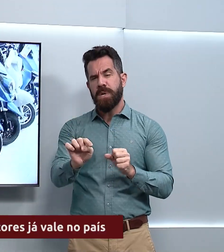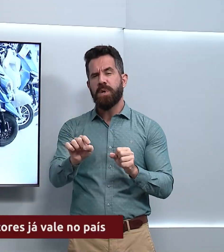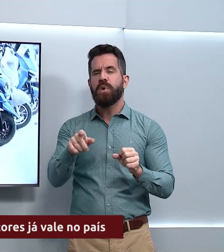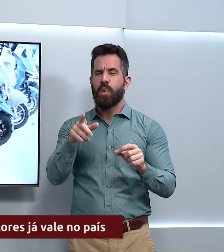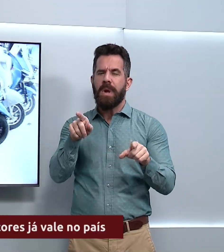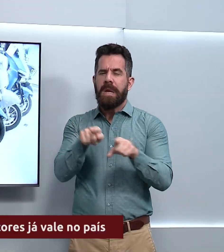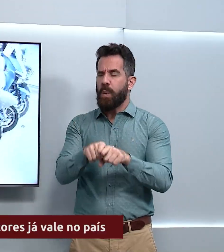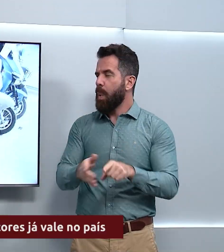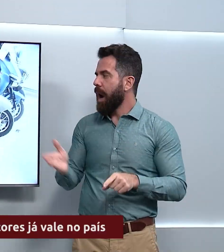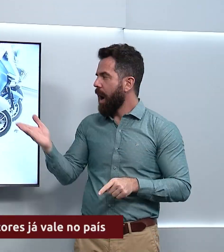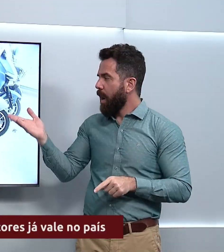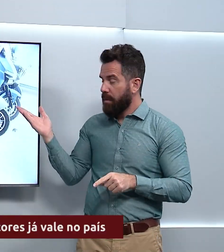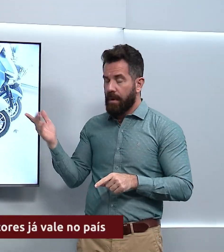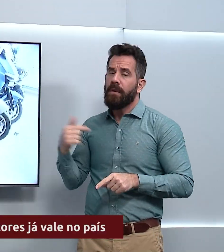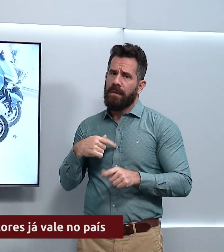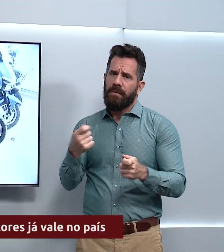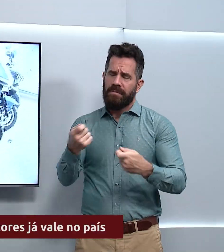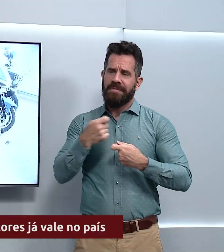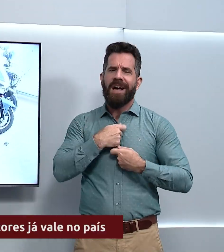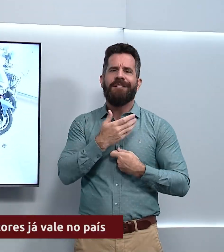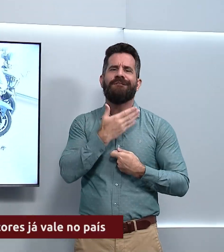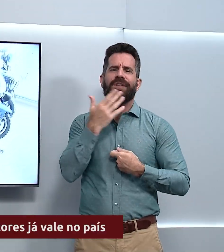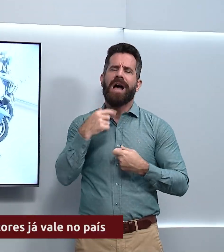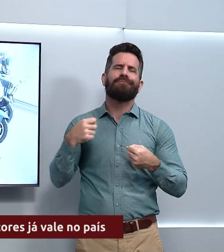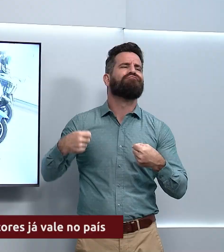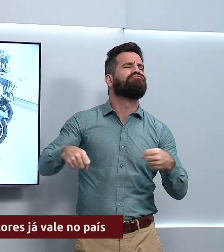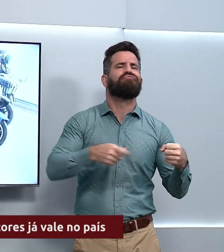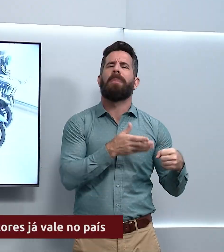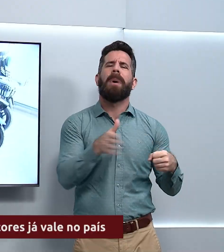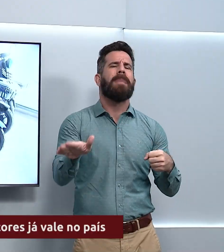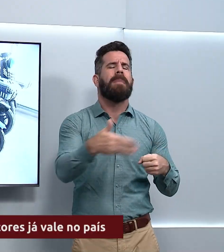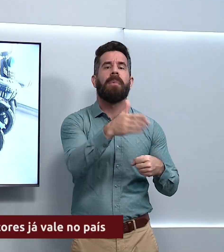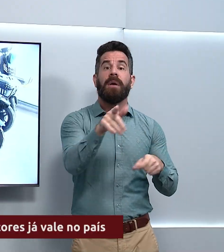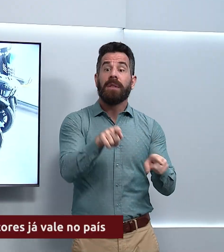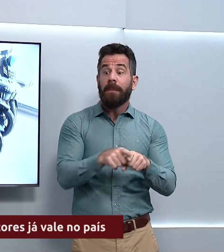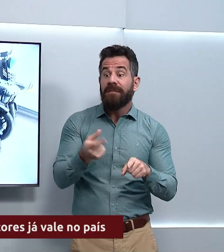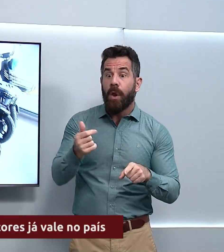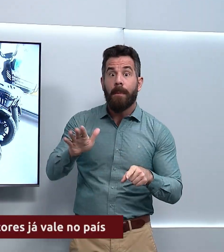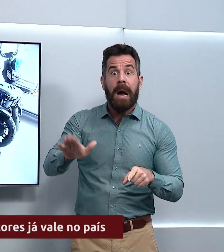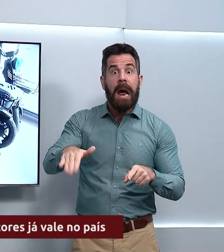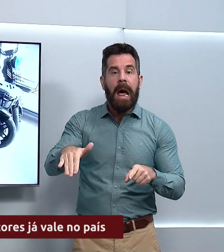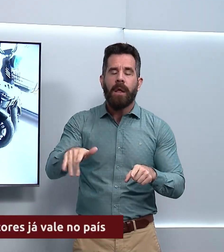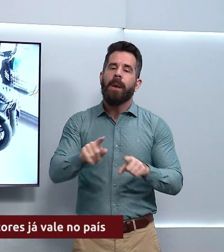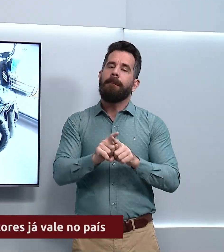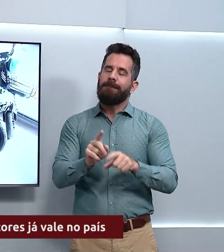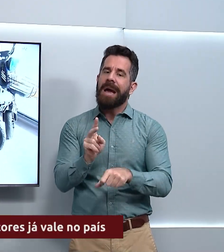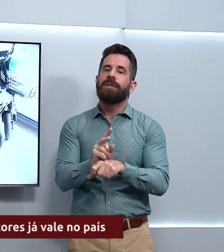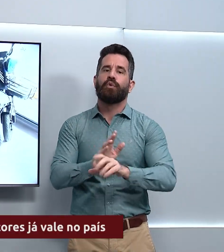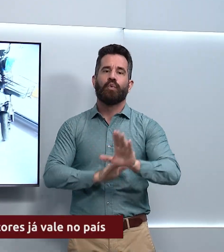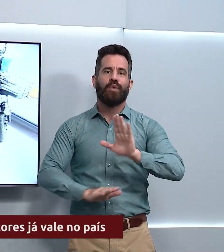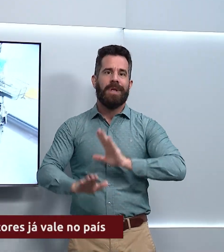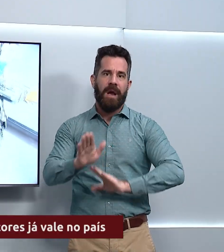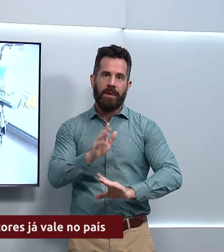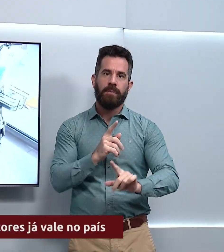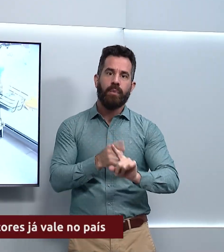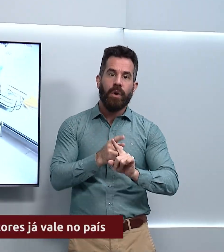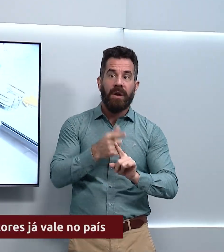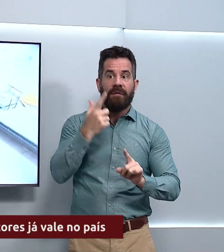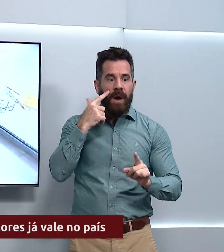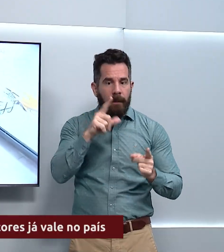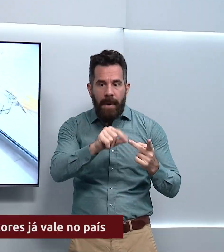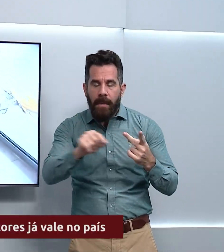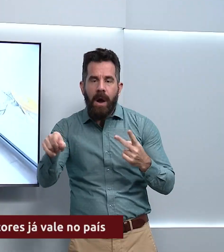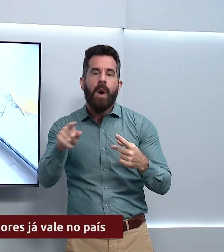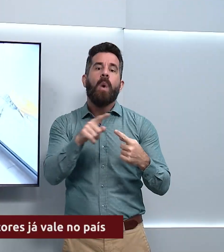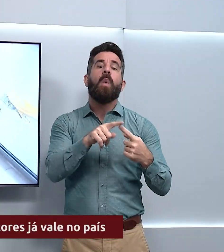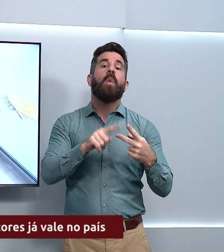Apesar de facilitarem os deslocamentos e terem preços atrativos, é preciso ter cautela ao optar pelos